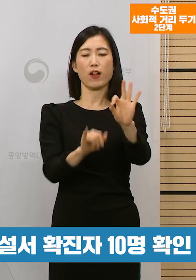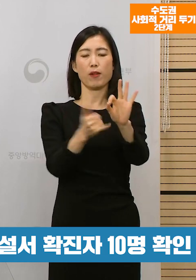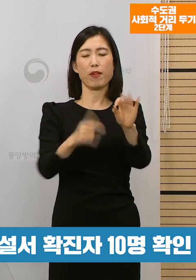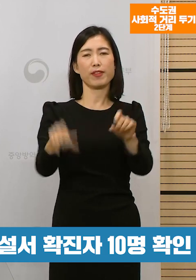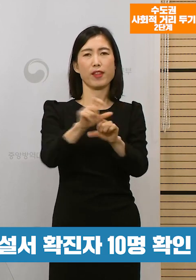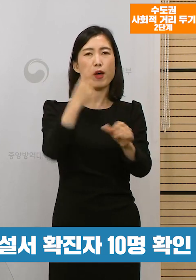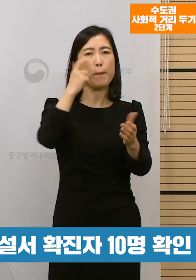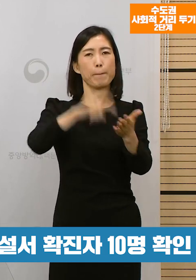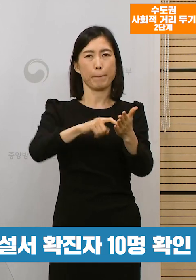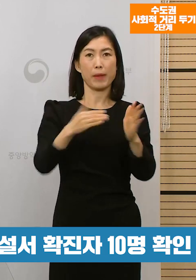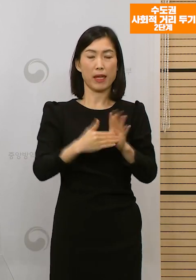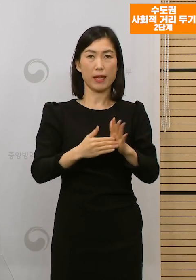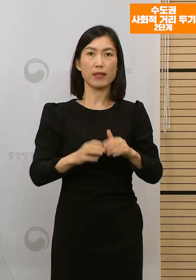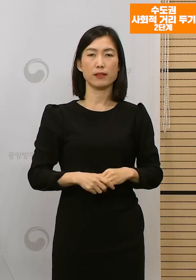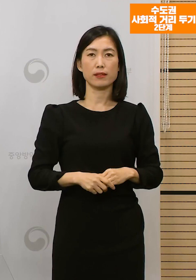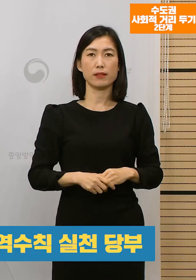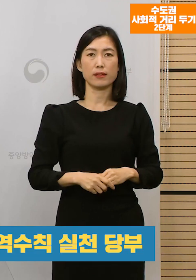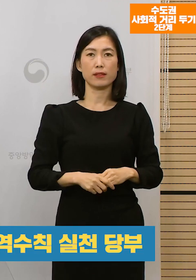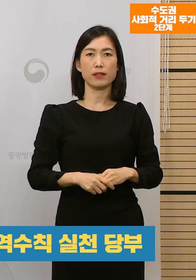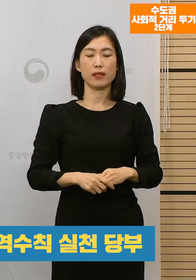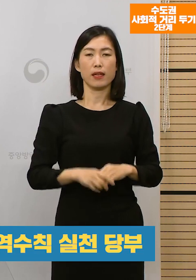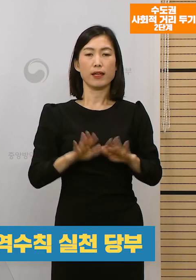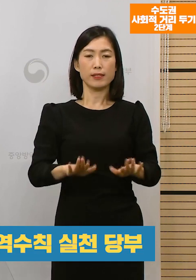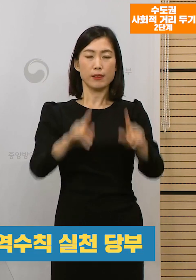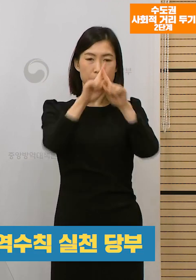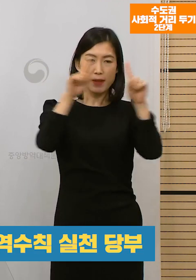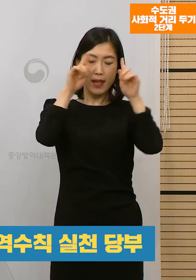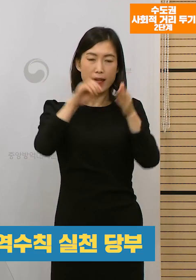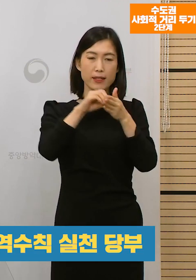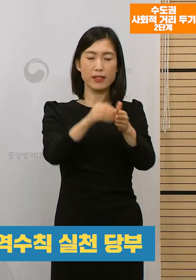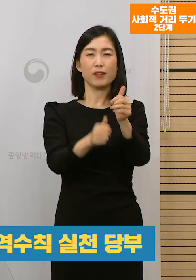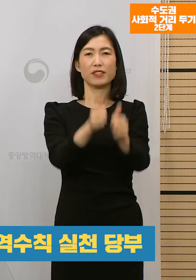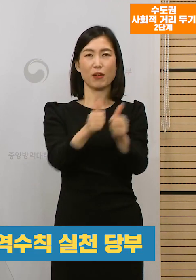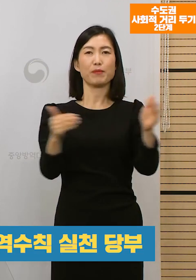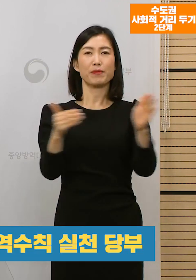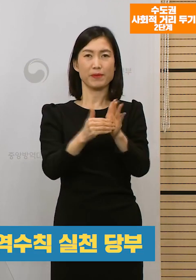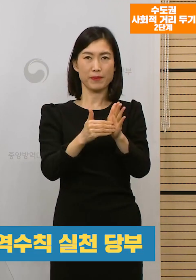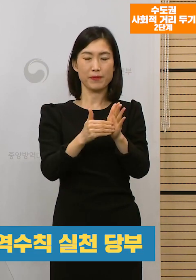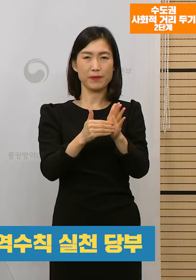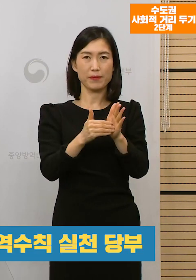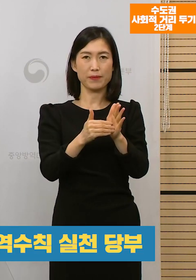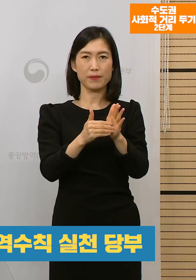추가적으로 확인되었습니다. 현재 수능은 끝났는데 그